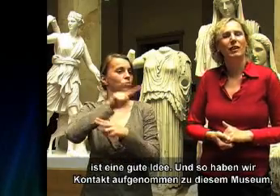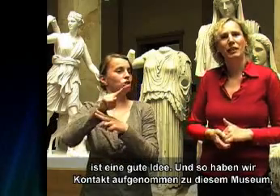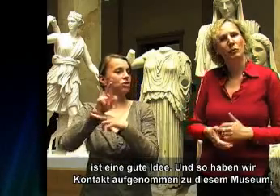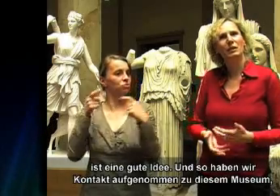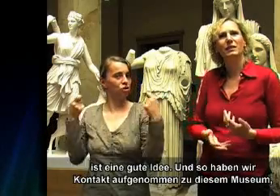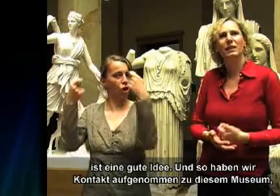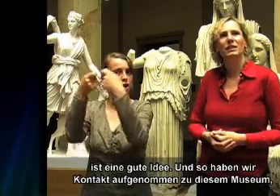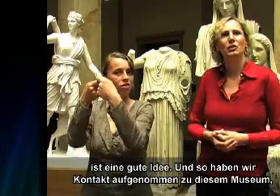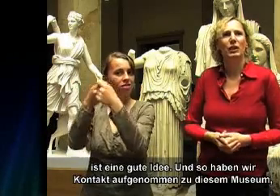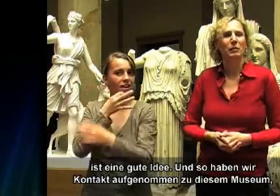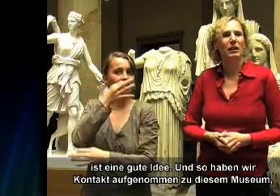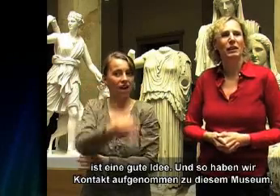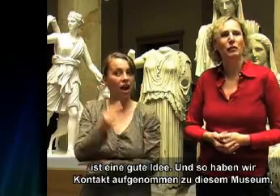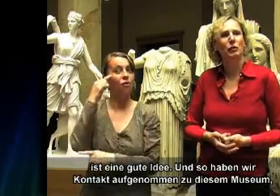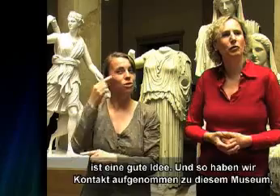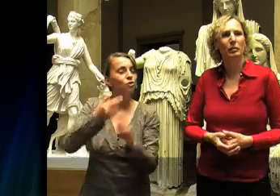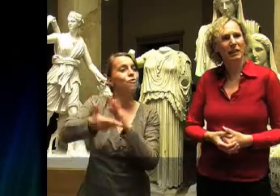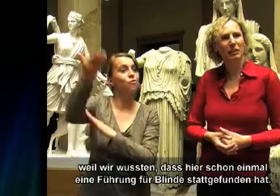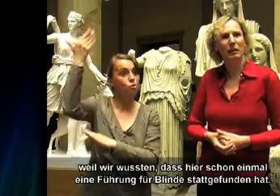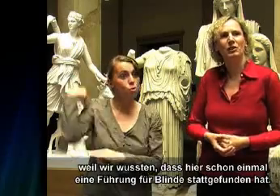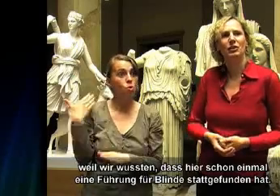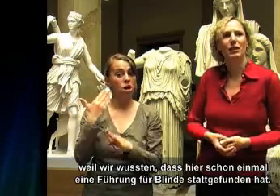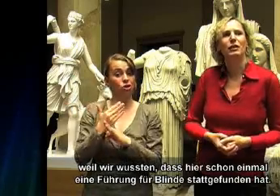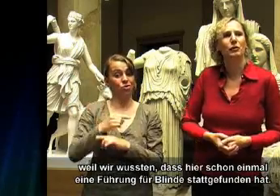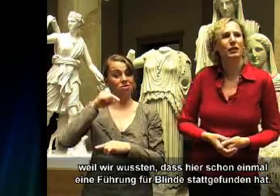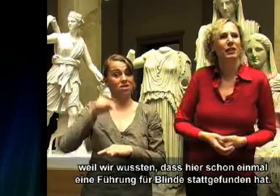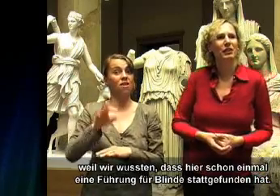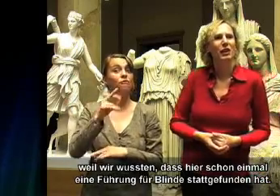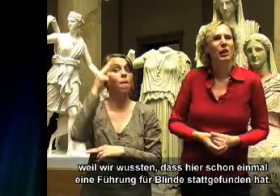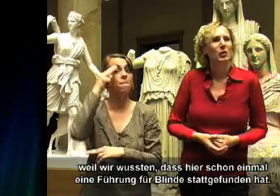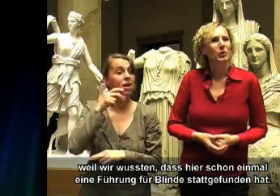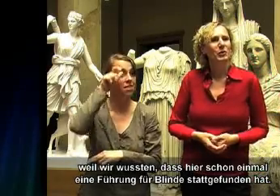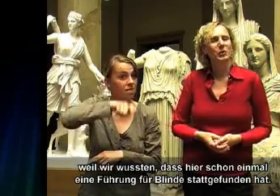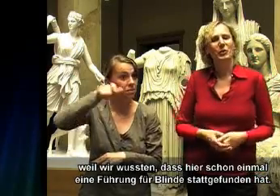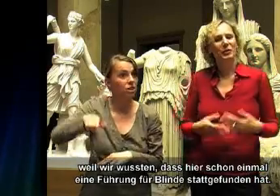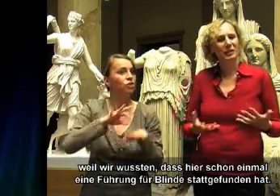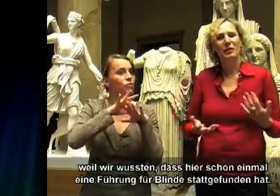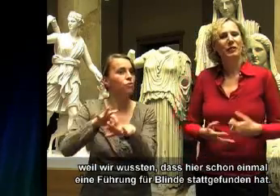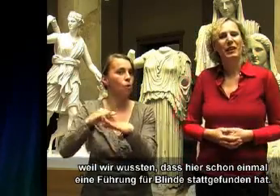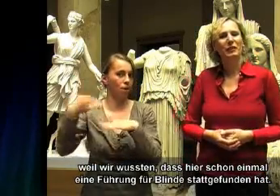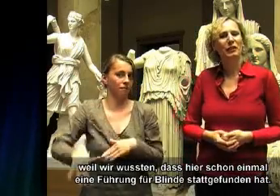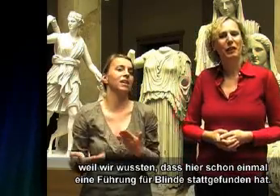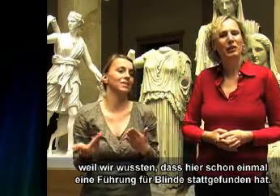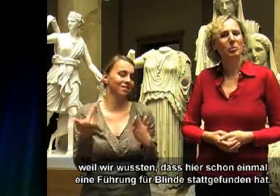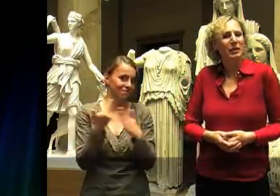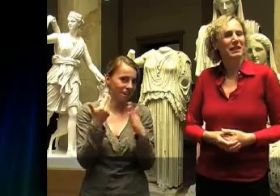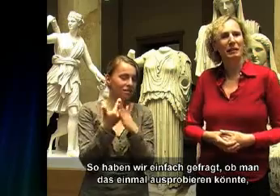haben wir Kontakt aufgenommen zu diesem Museum, weil wir wussten, dass hier schon einmal eine Führung für Blinde stattgefunden hat. So haben wir